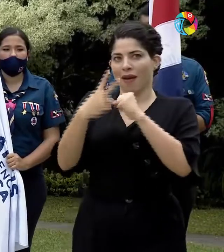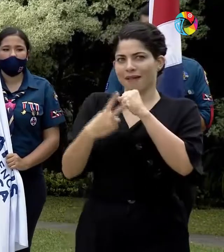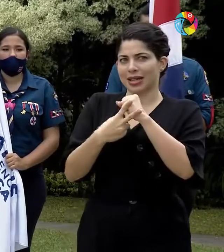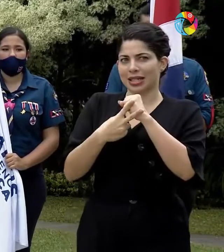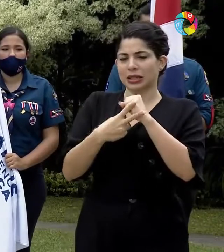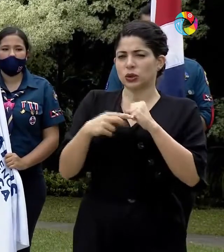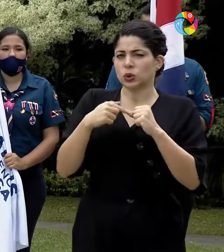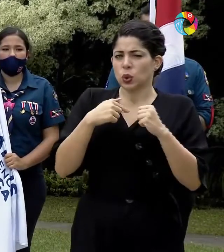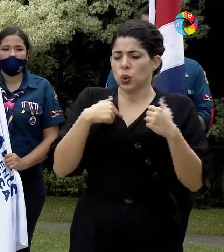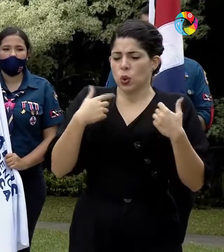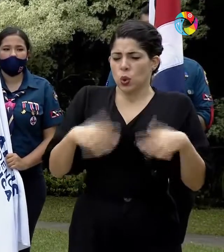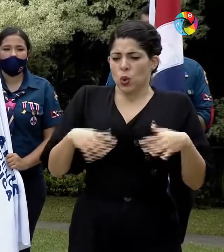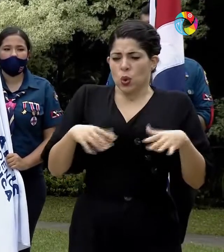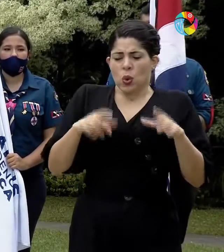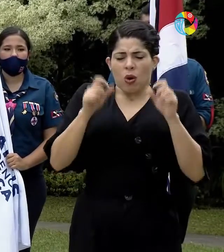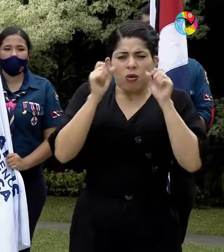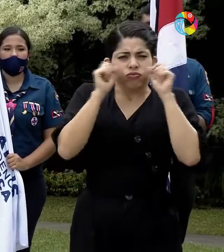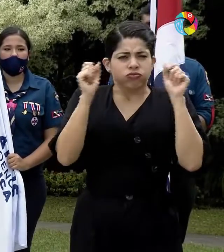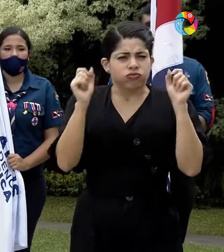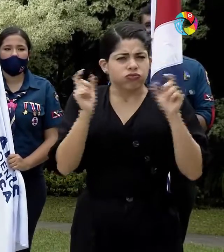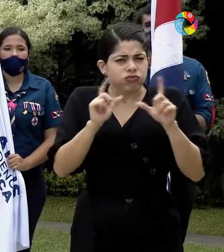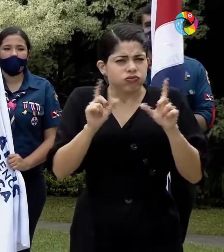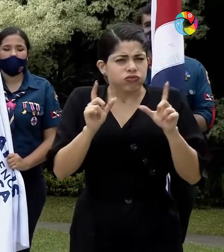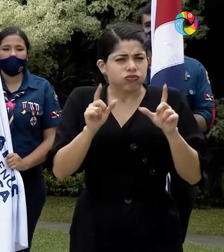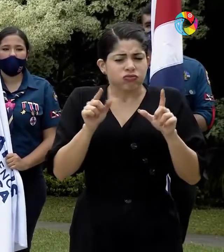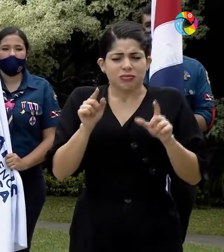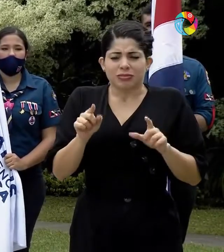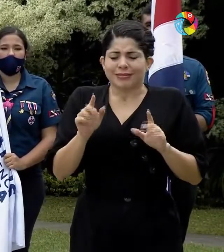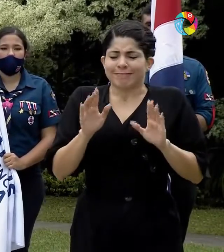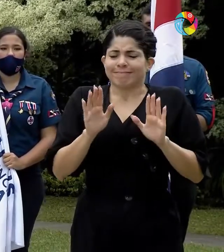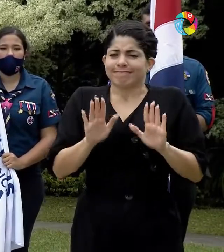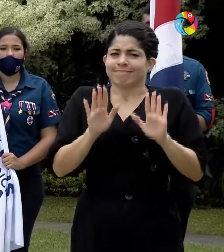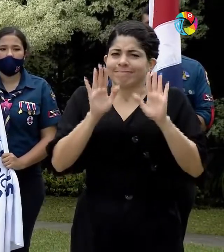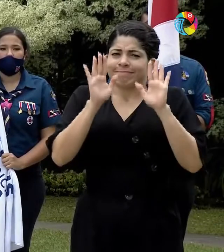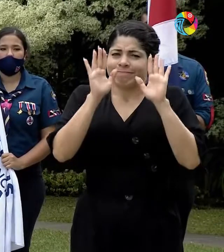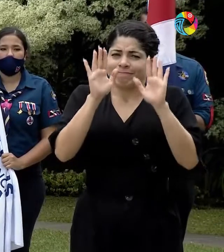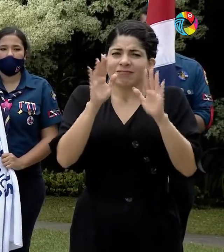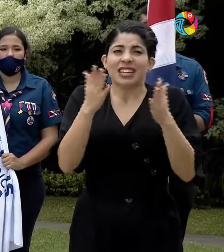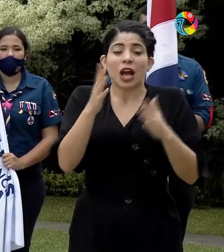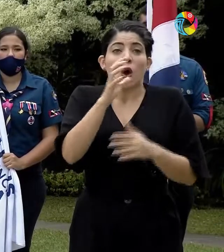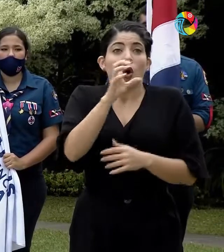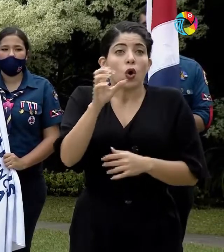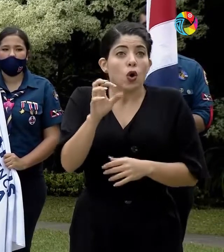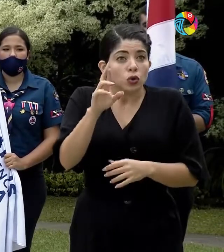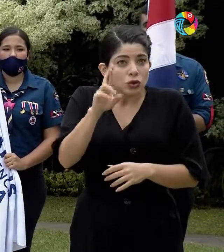absolutamente increíble. Eso es absolutamente maravilloso. Que Costa Rica